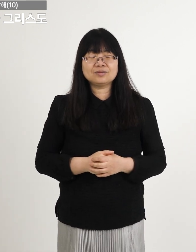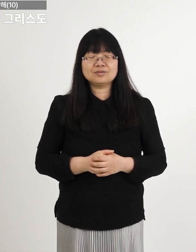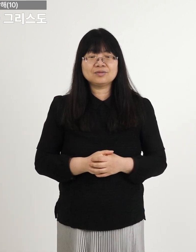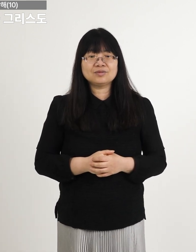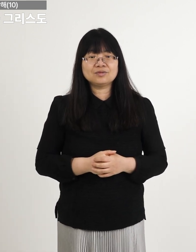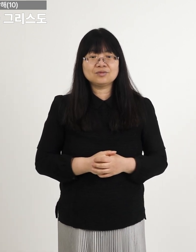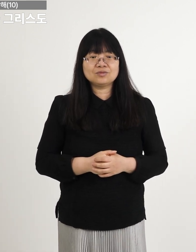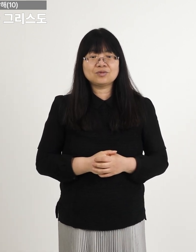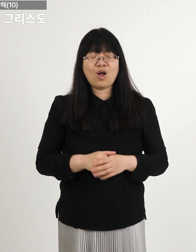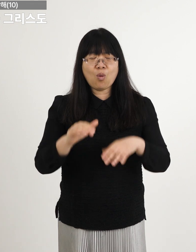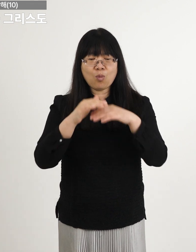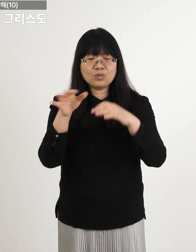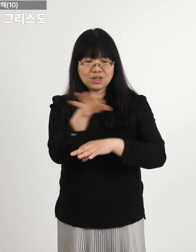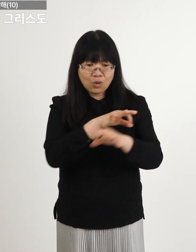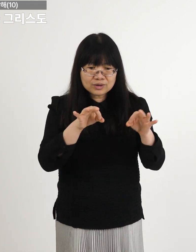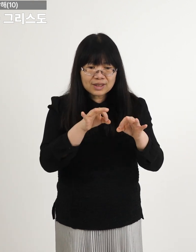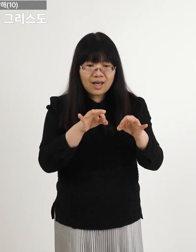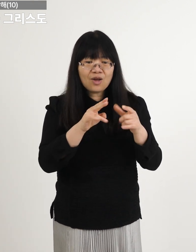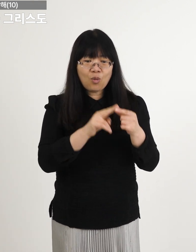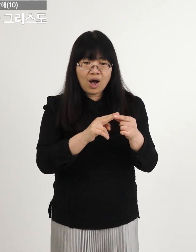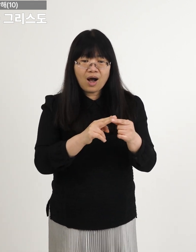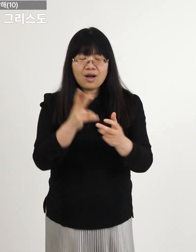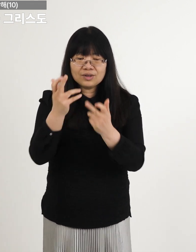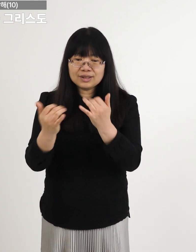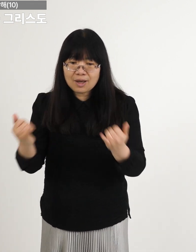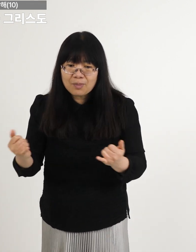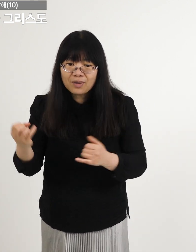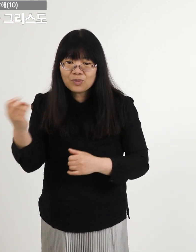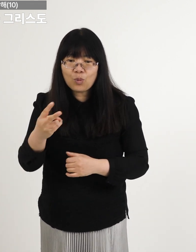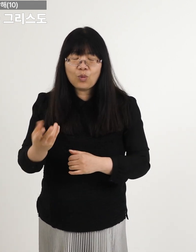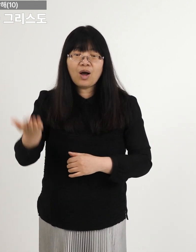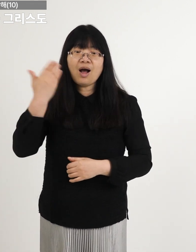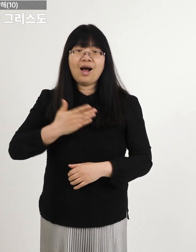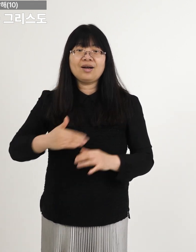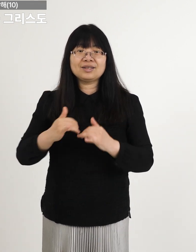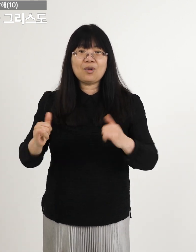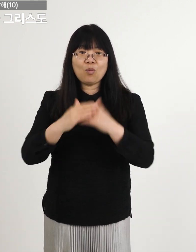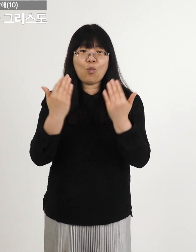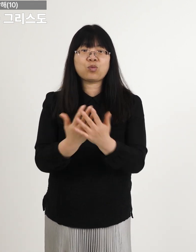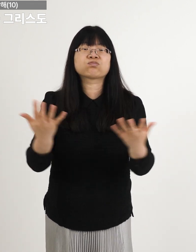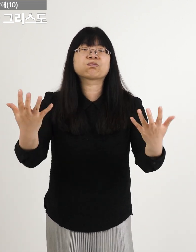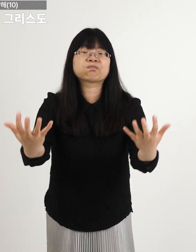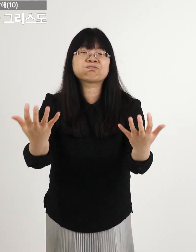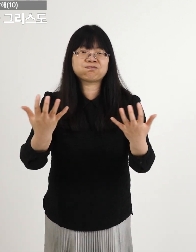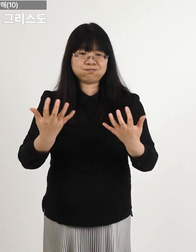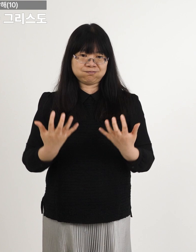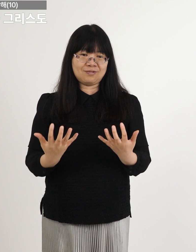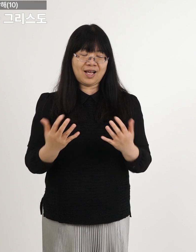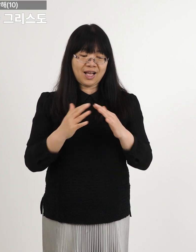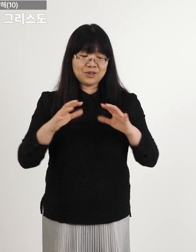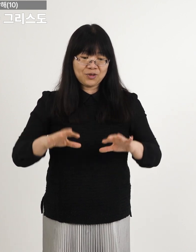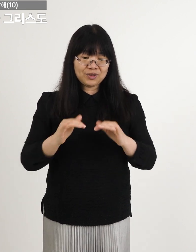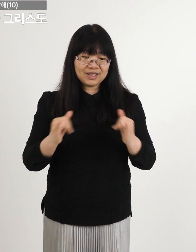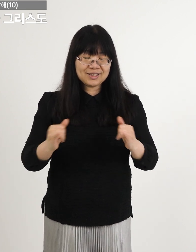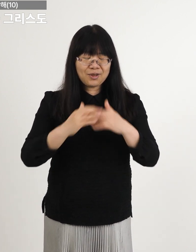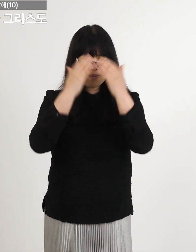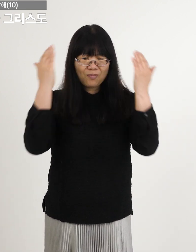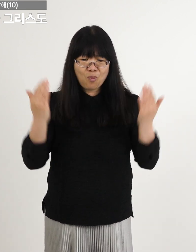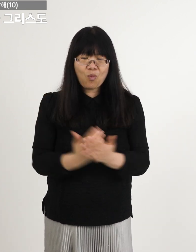이에 그의 모든 형제와 자매와 이전에 알던 이들이 다 와서, 그 이웃들이 다